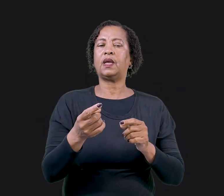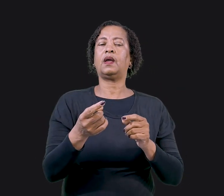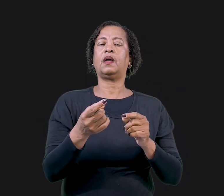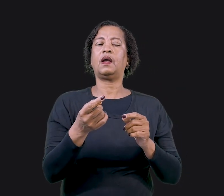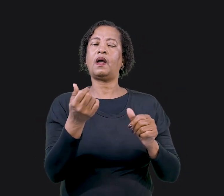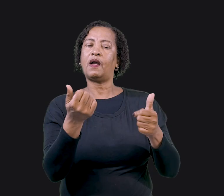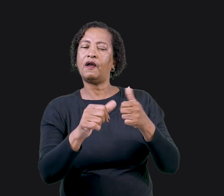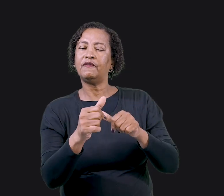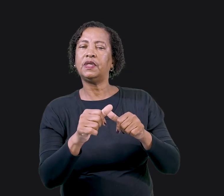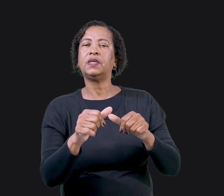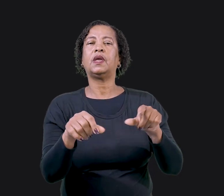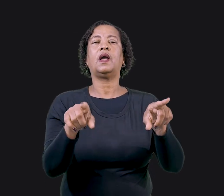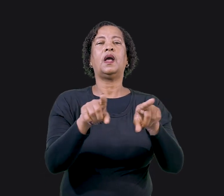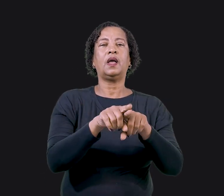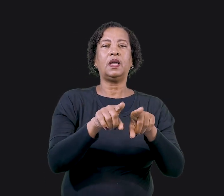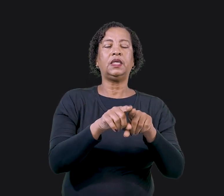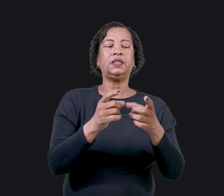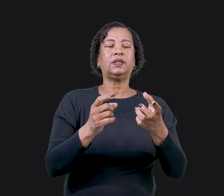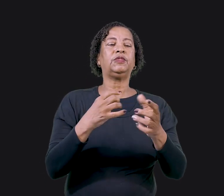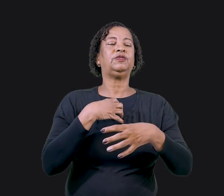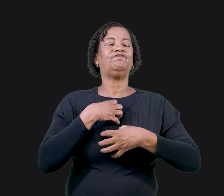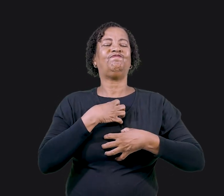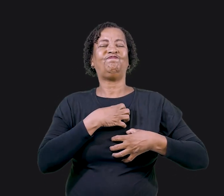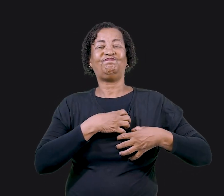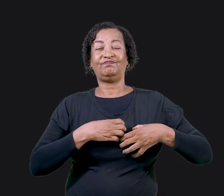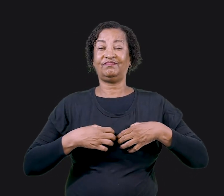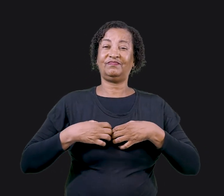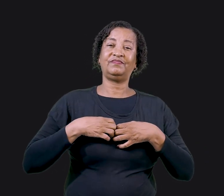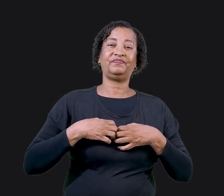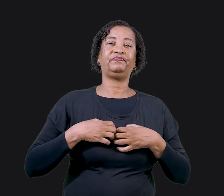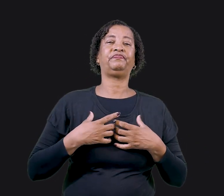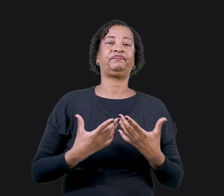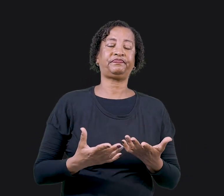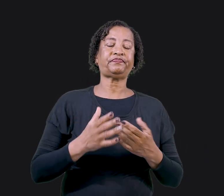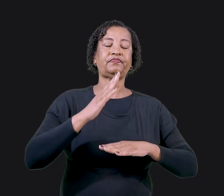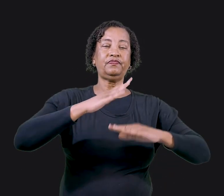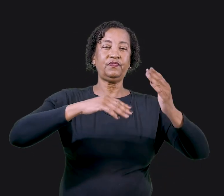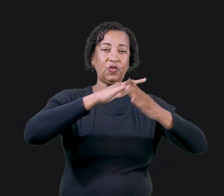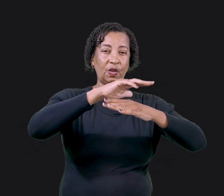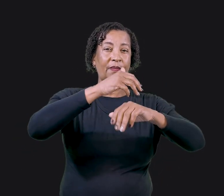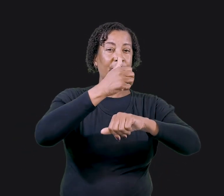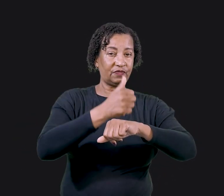supervisionar e agonizar. O executivo bem-sucedido primeiro